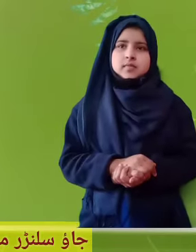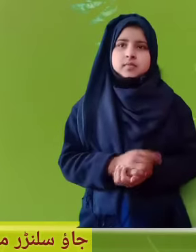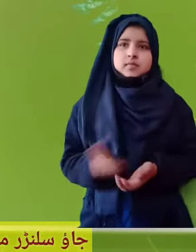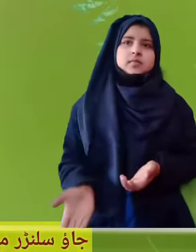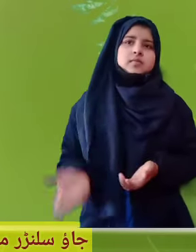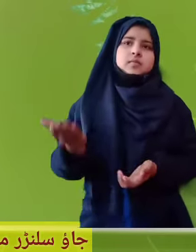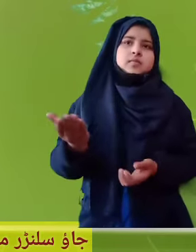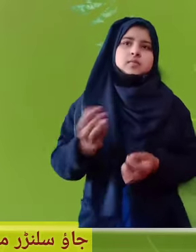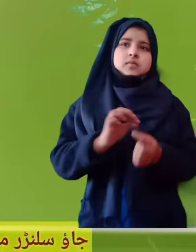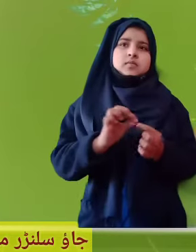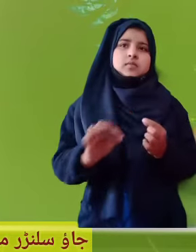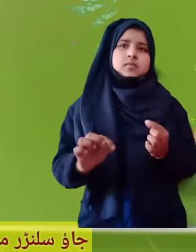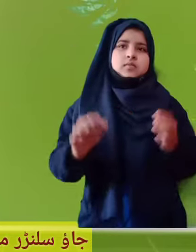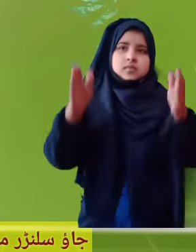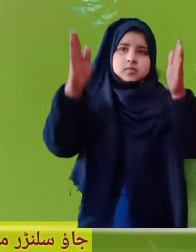जाओ